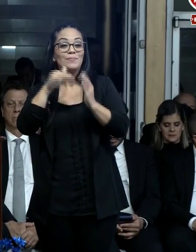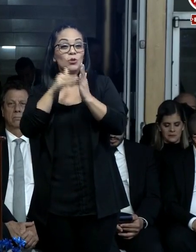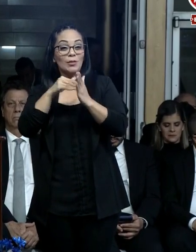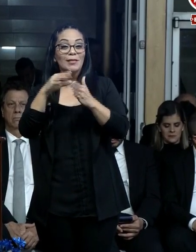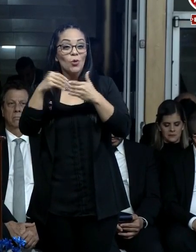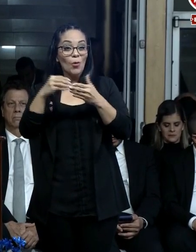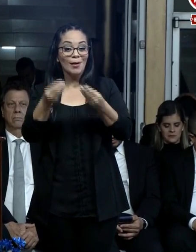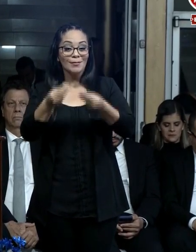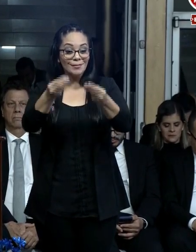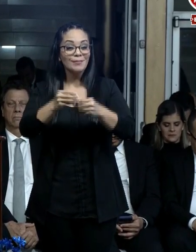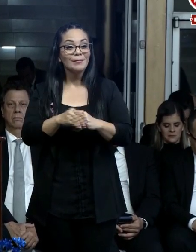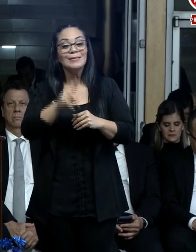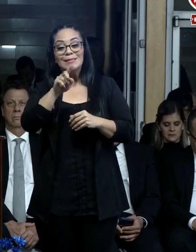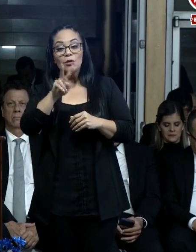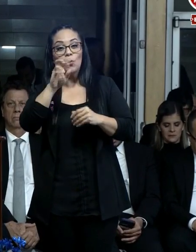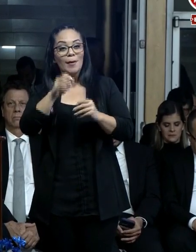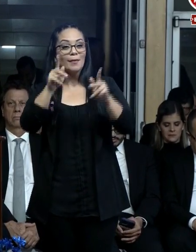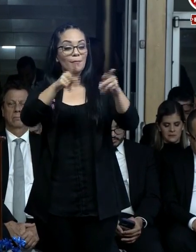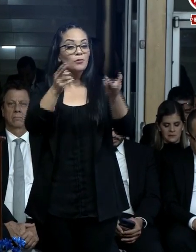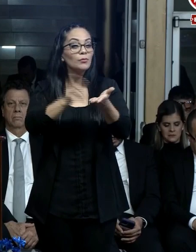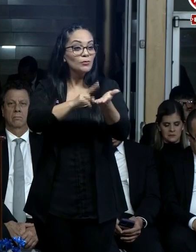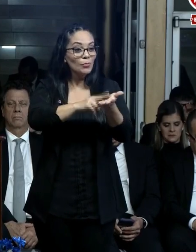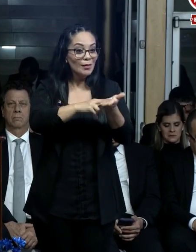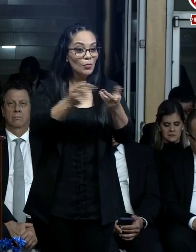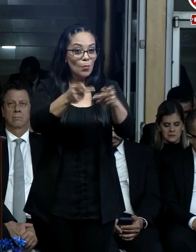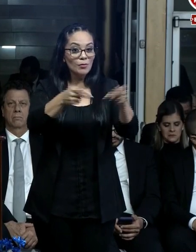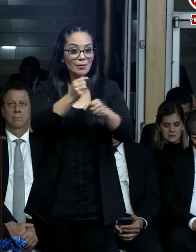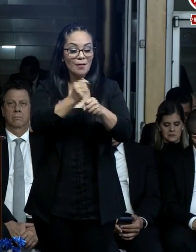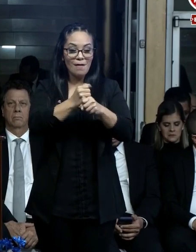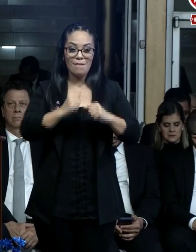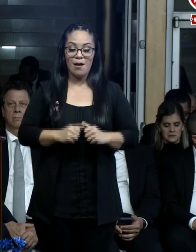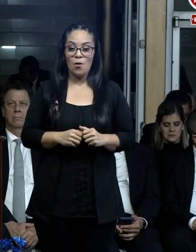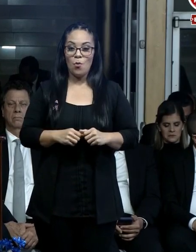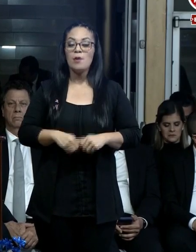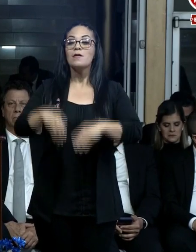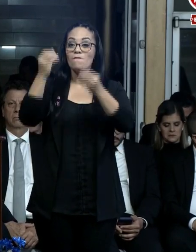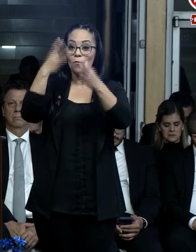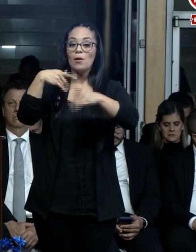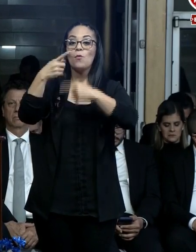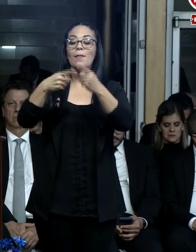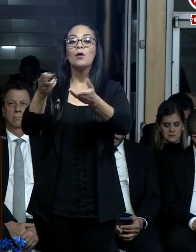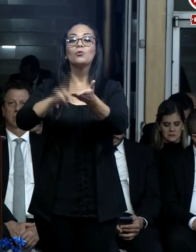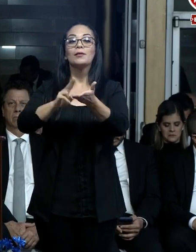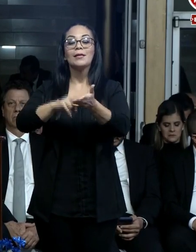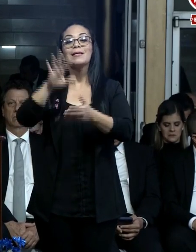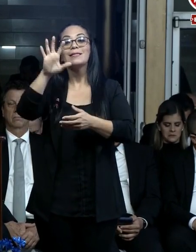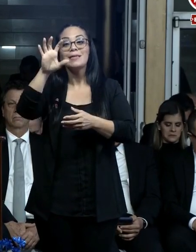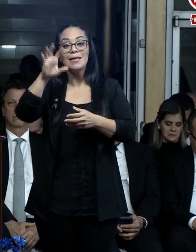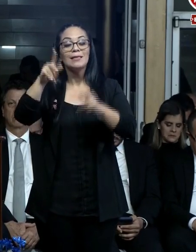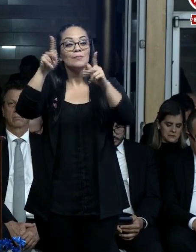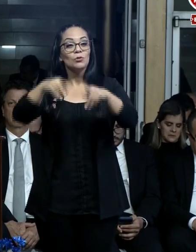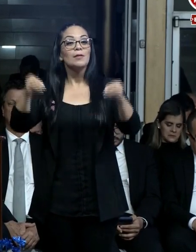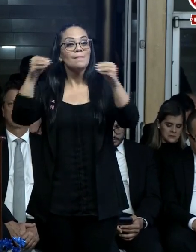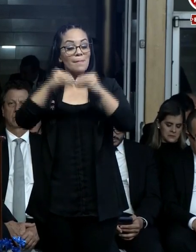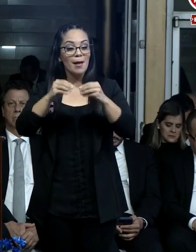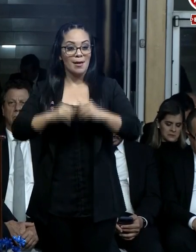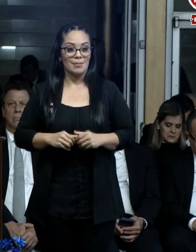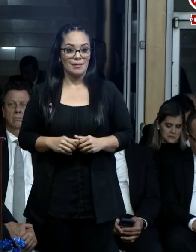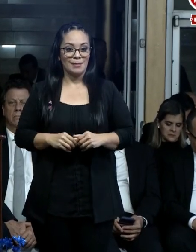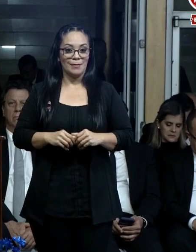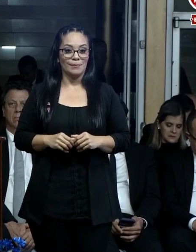dándole trabajo a 120 personas más, y anunciaron que van a contratar a 500 personas